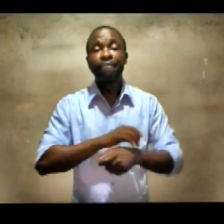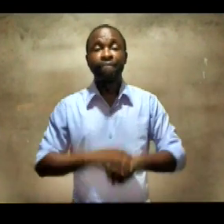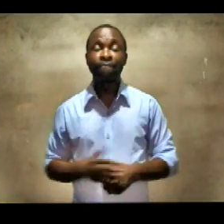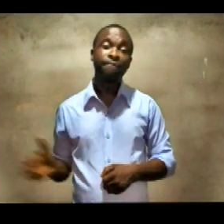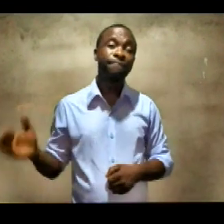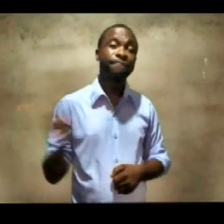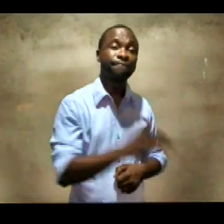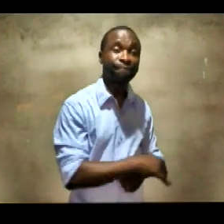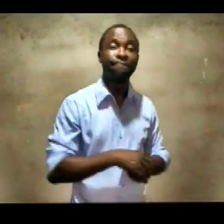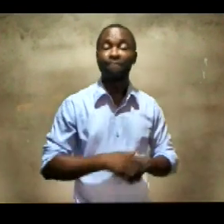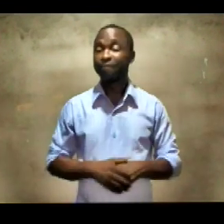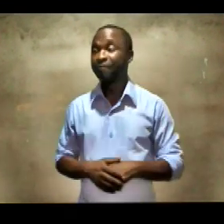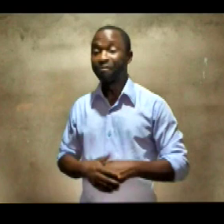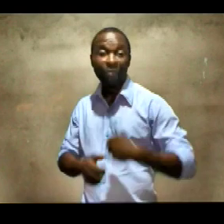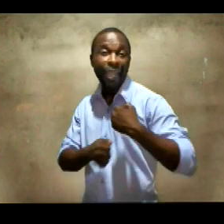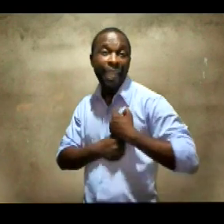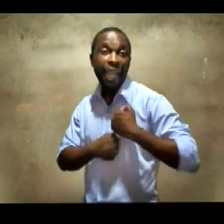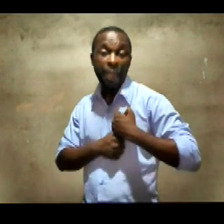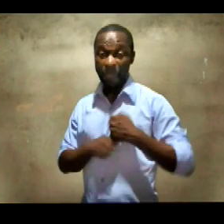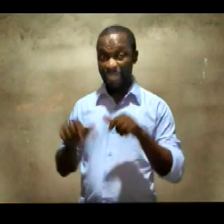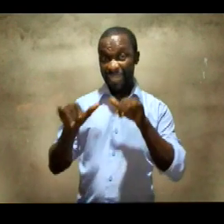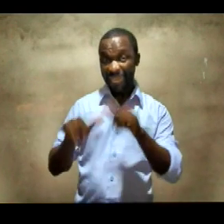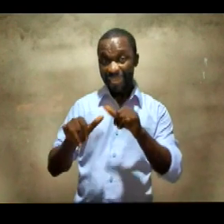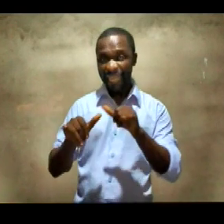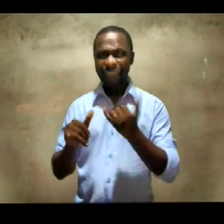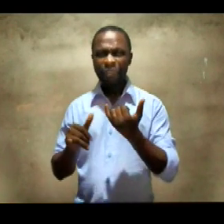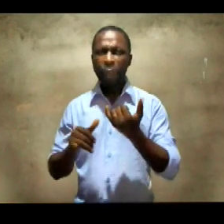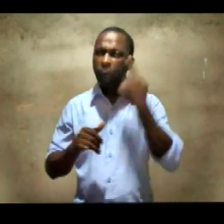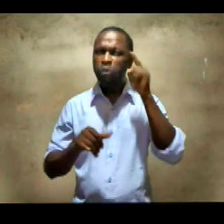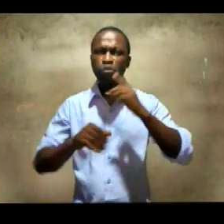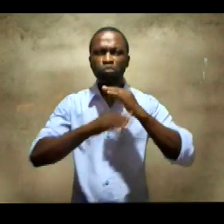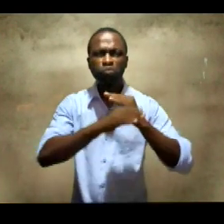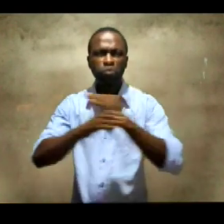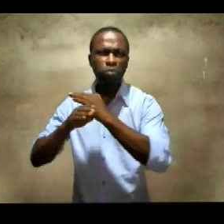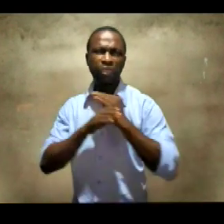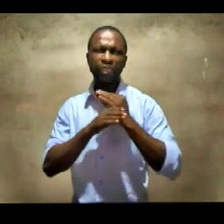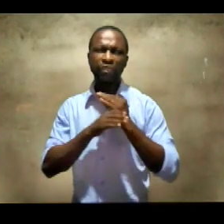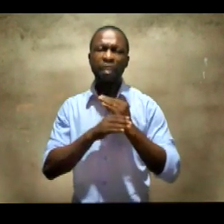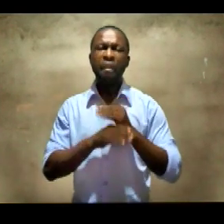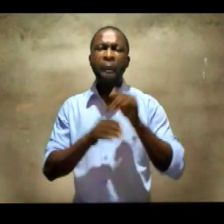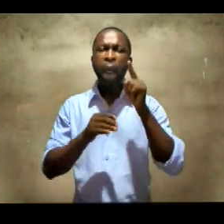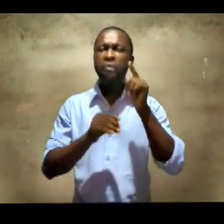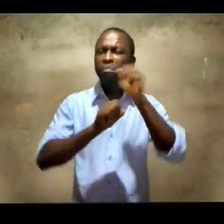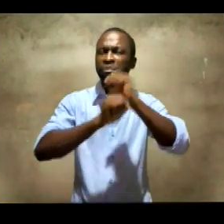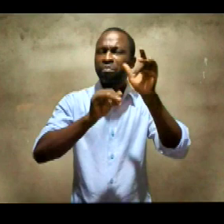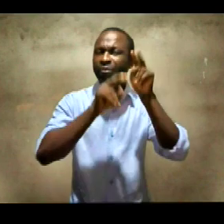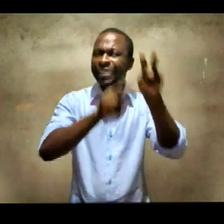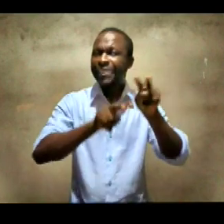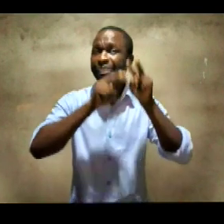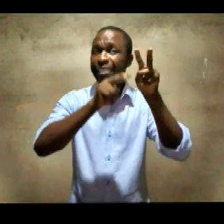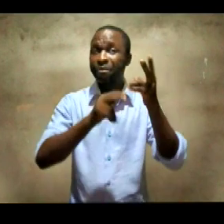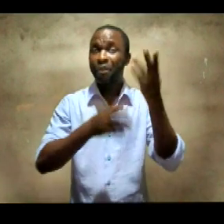Je jure que l'Algérie est... Pour l'armée, les élections de la semaine prochaine sont le seul moyen de mettre fin à l'impasse politique. Un